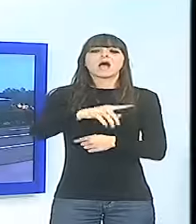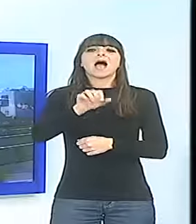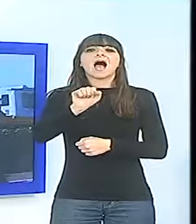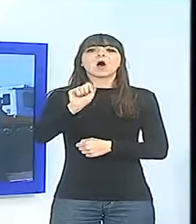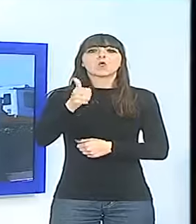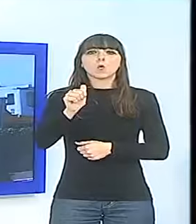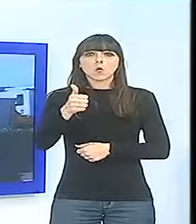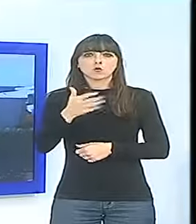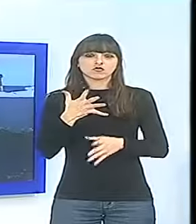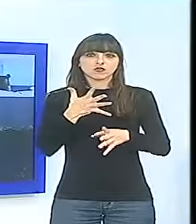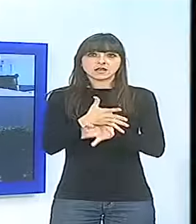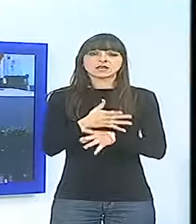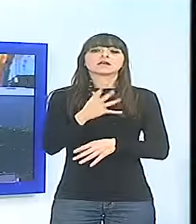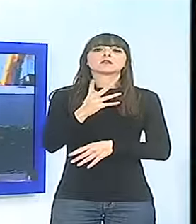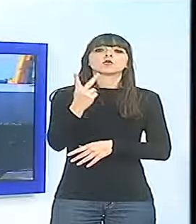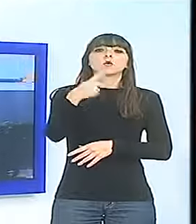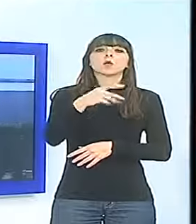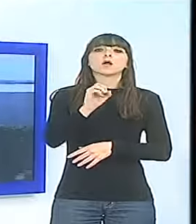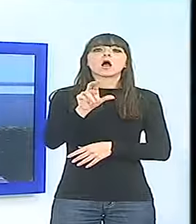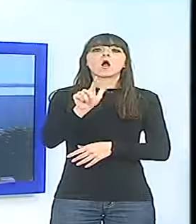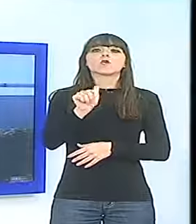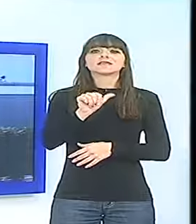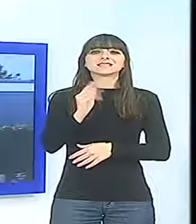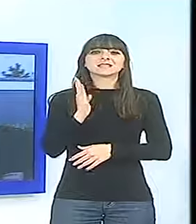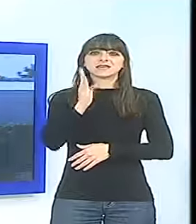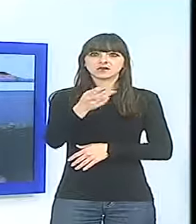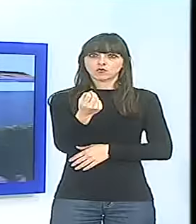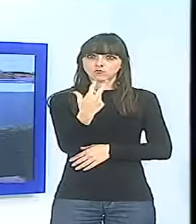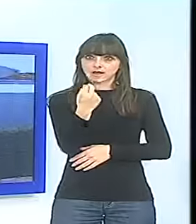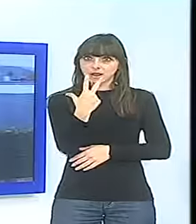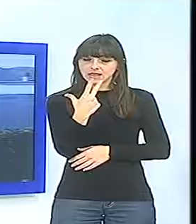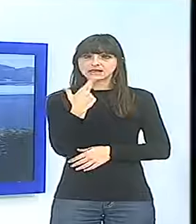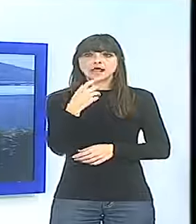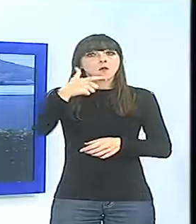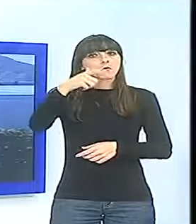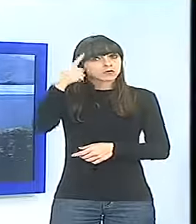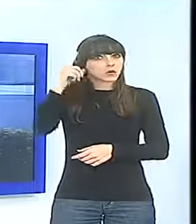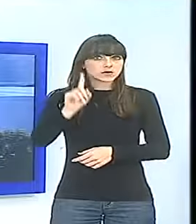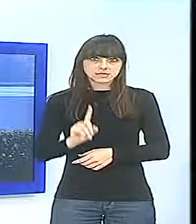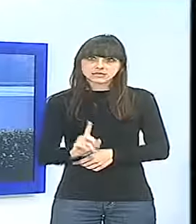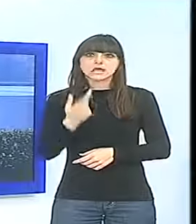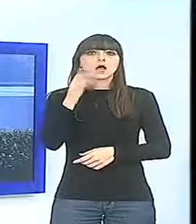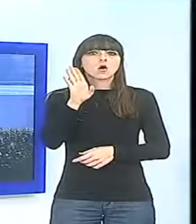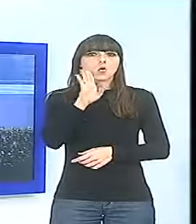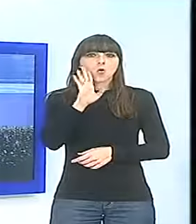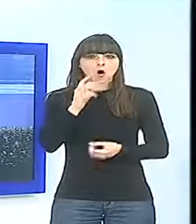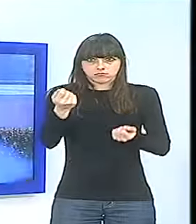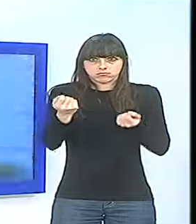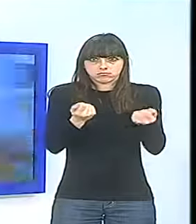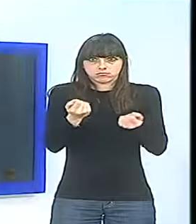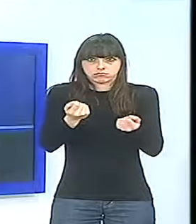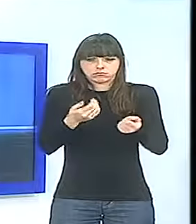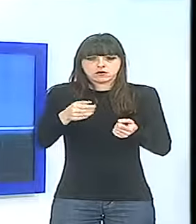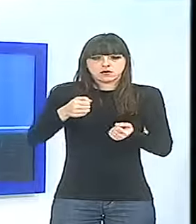A11 dall'entrata a Lucca Ovest in direzione Firenze. Per cause ancora in corso di accertamento, l'uomo ha perso il controllo